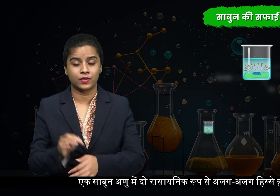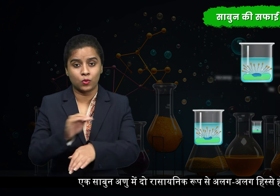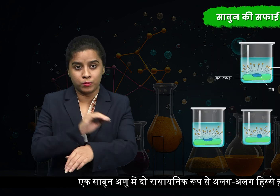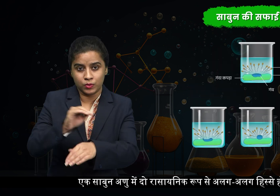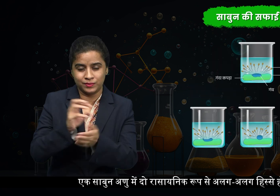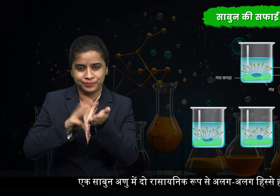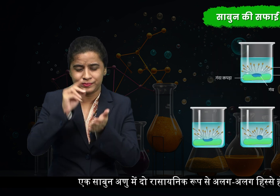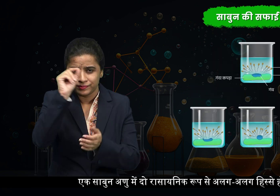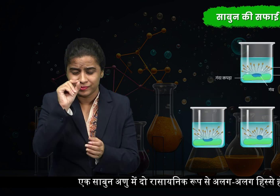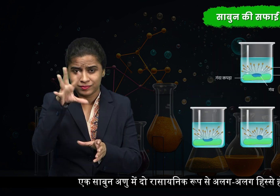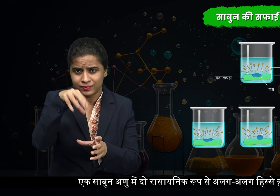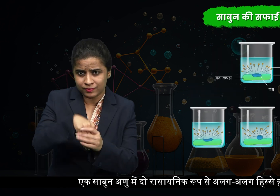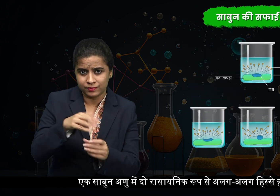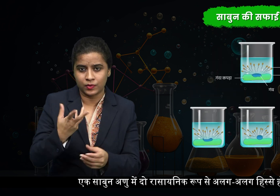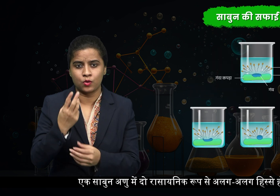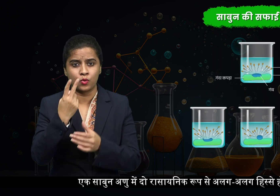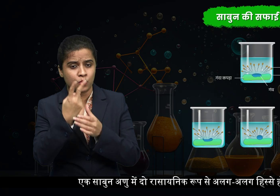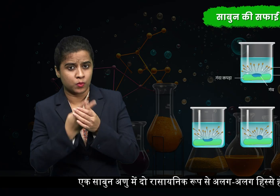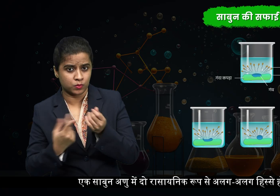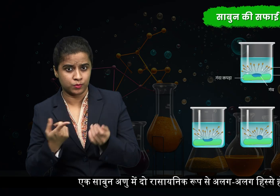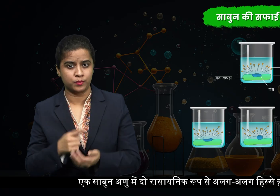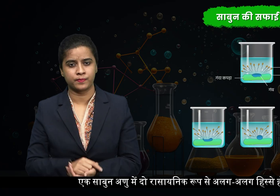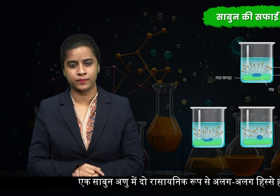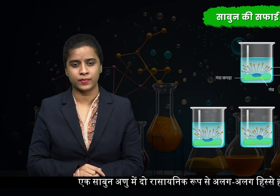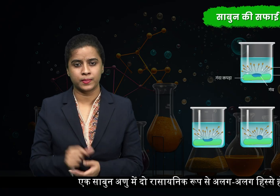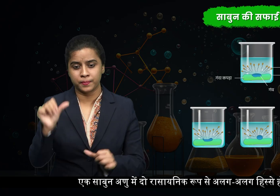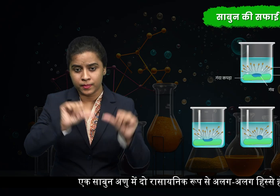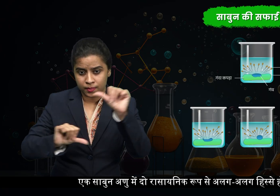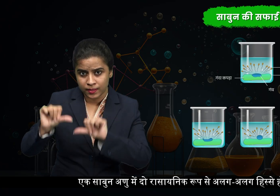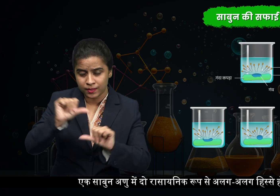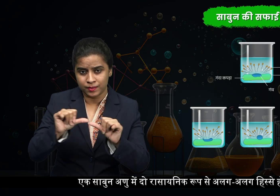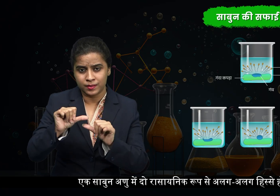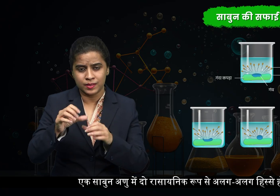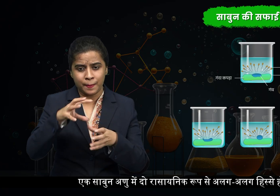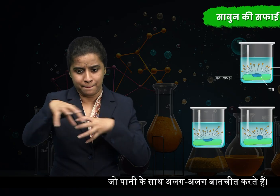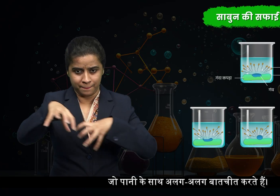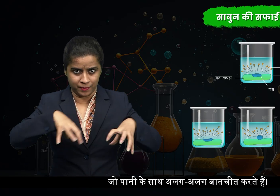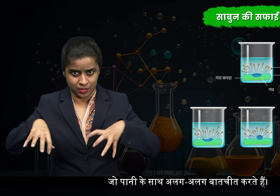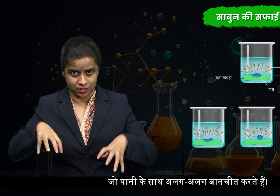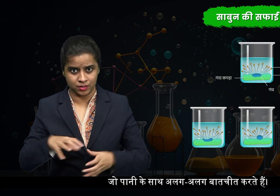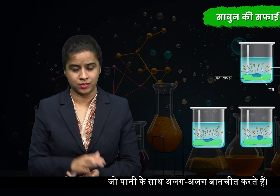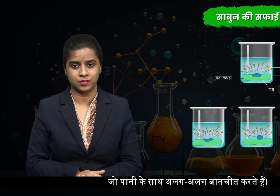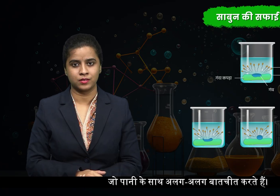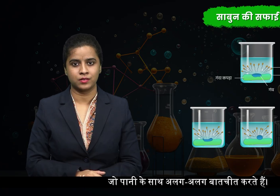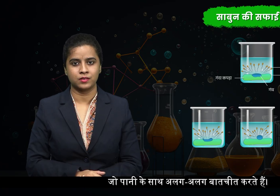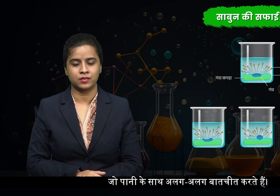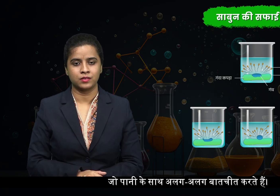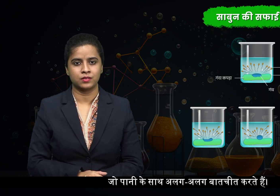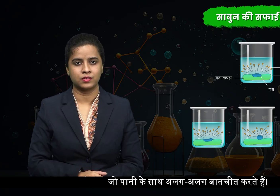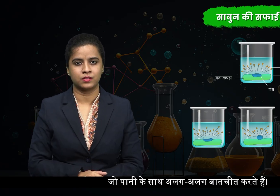एक साबुन अणु में 2 रासायनिक रूप से अलग-अलग हिस्से होते हैं जो पानी के साथ अलग-अलग